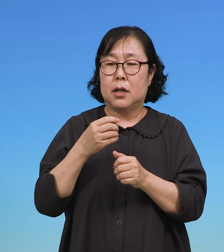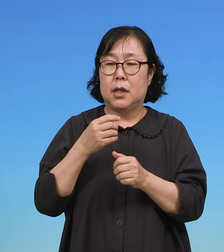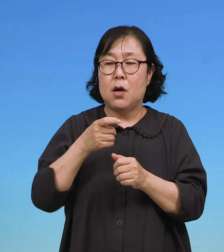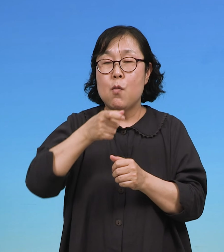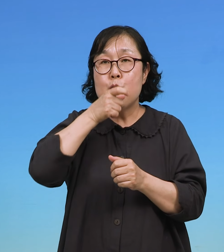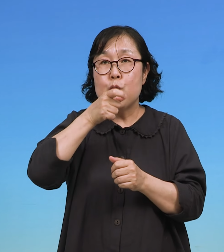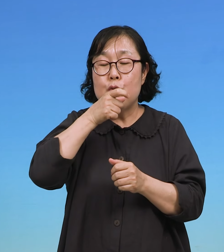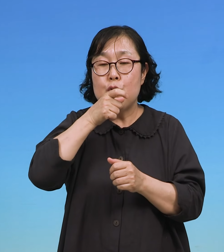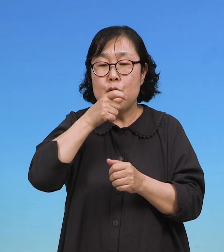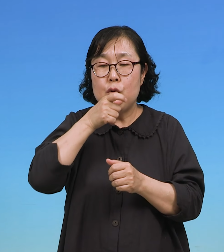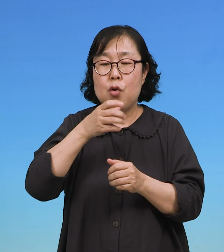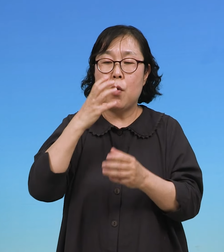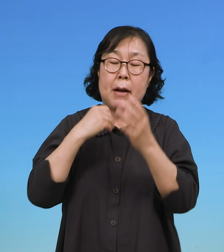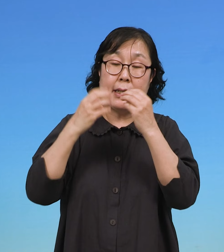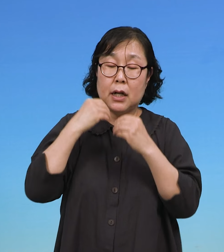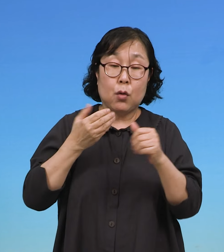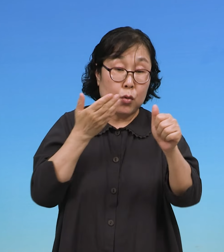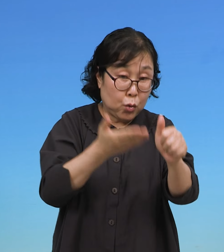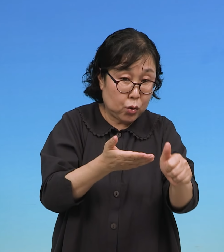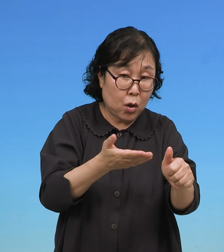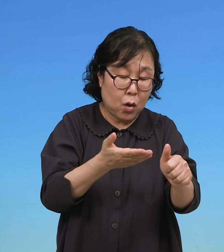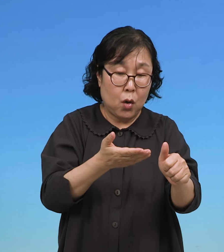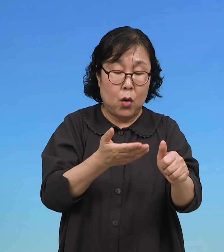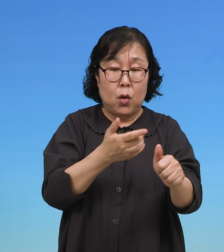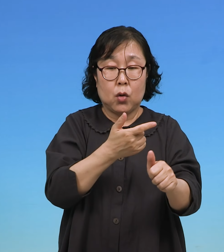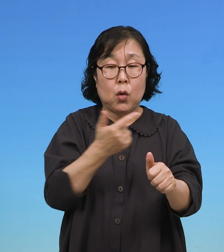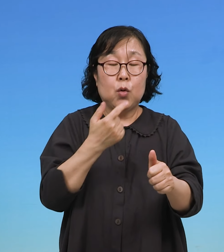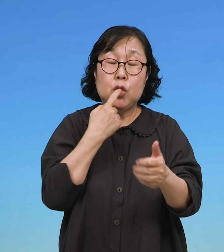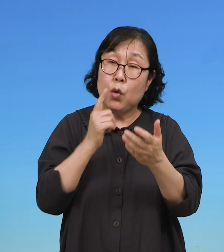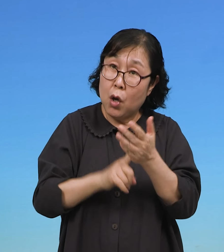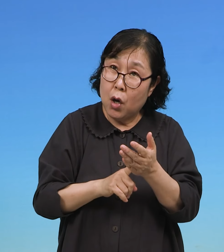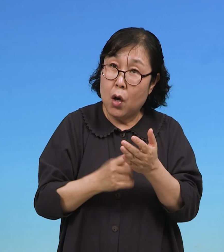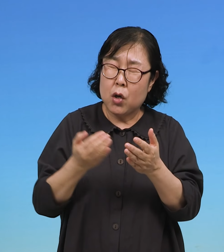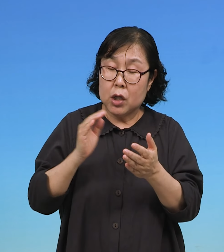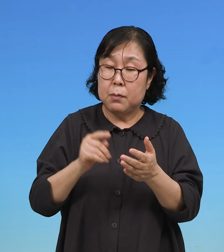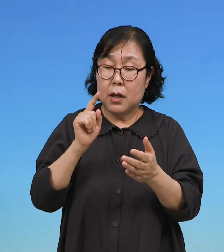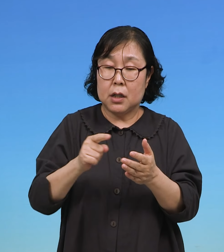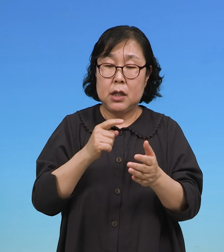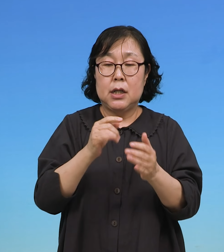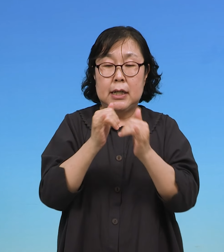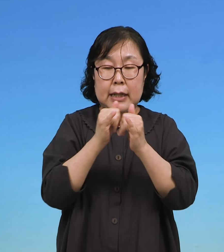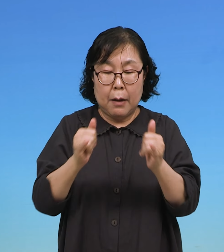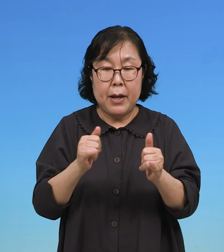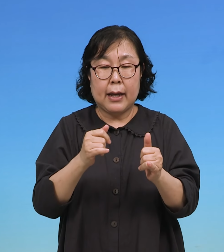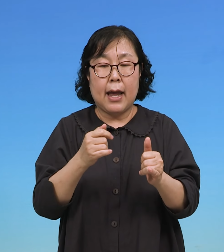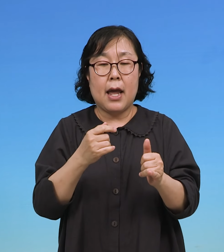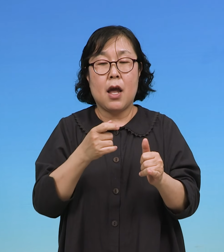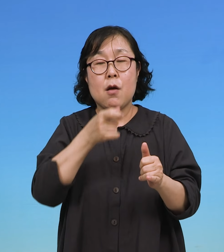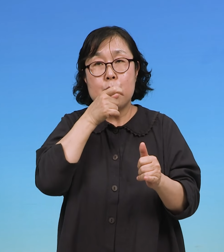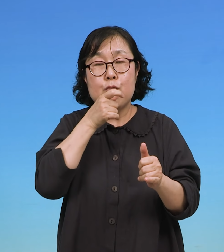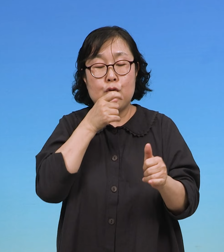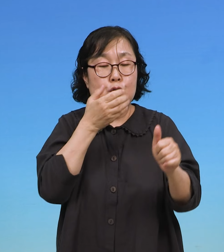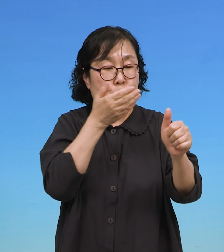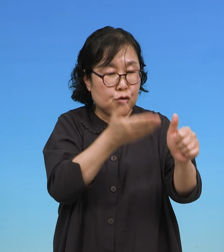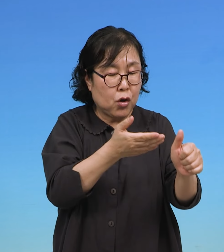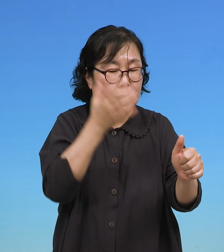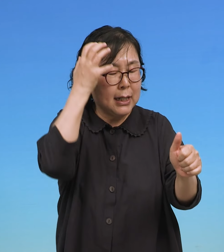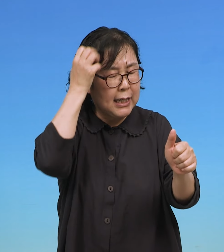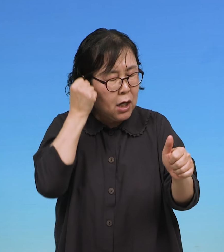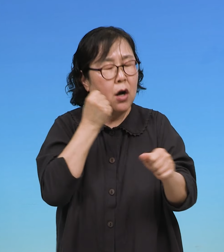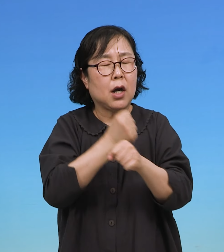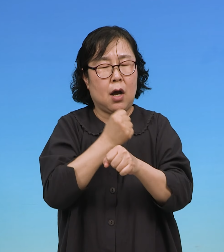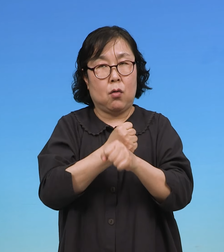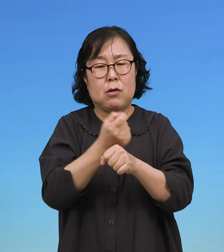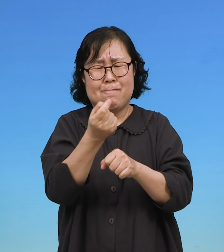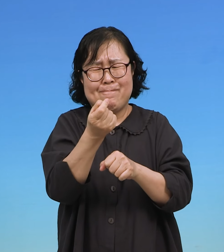이거 마시라고 줬어요. 이게 뭐가 어려웠냐고요. 그런데 하나님은 그 사람에게 생수 한 병 내준